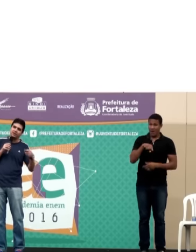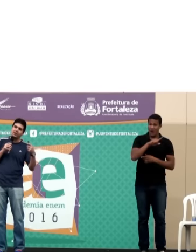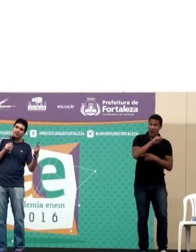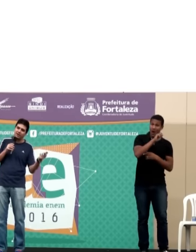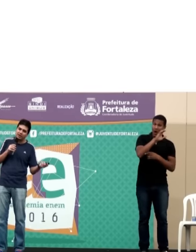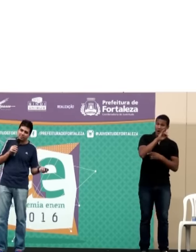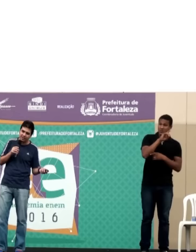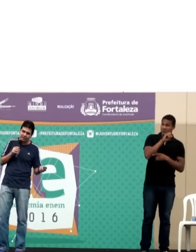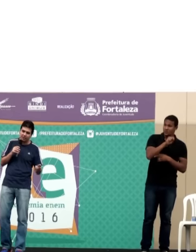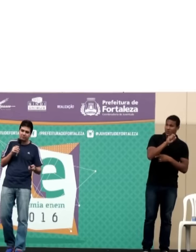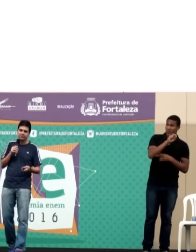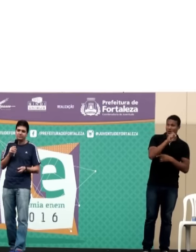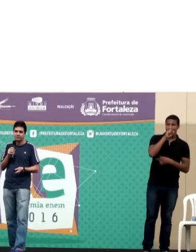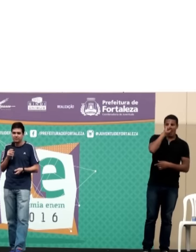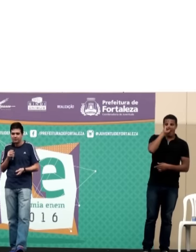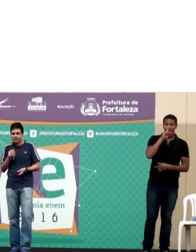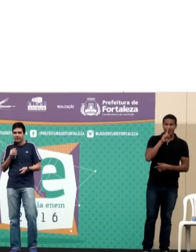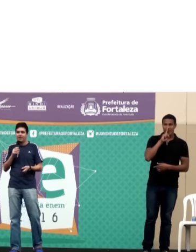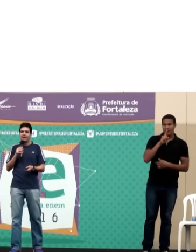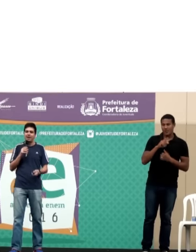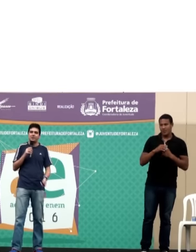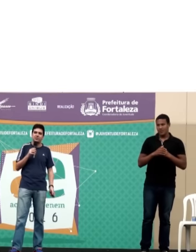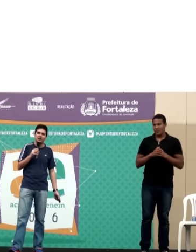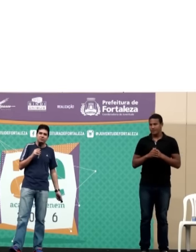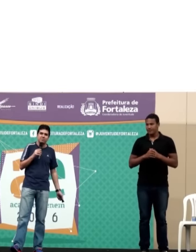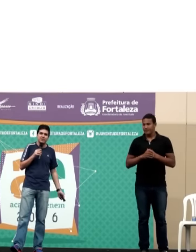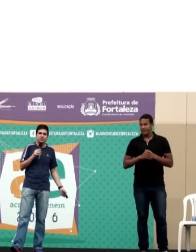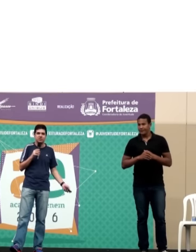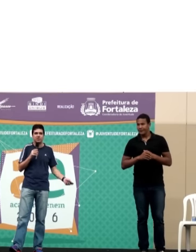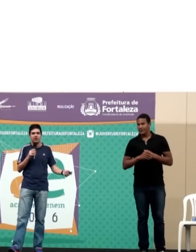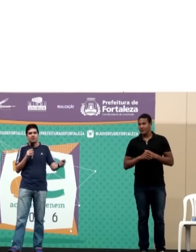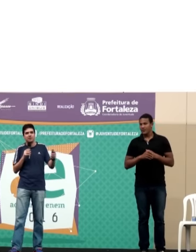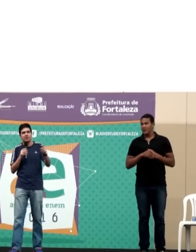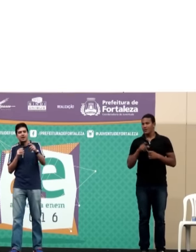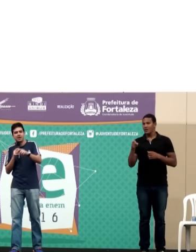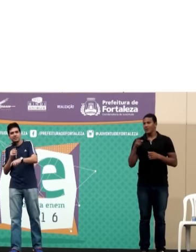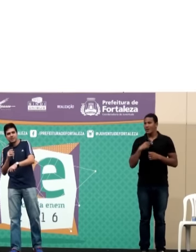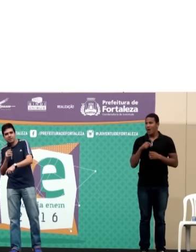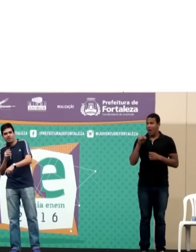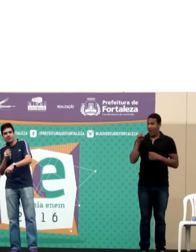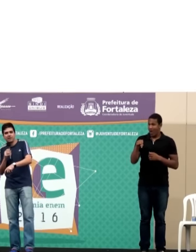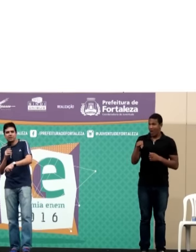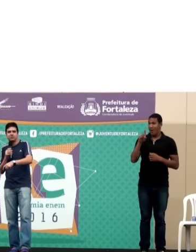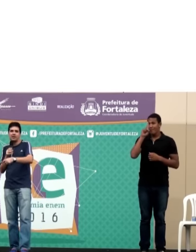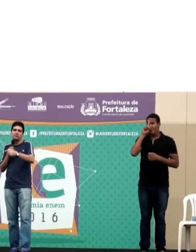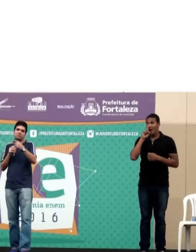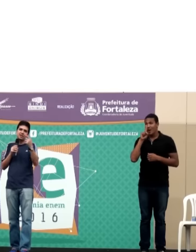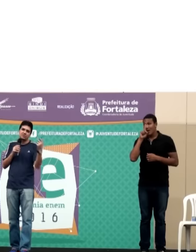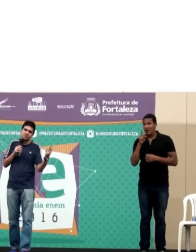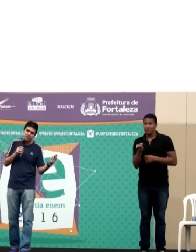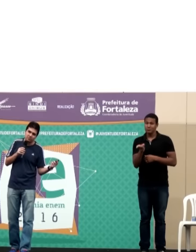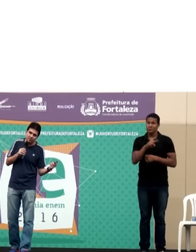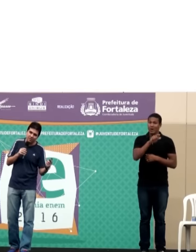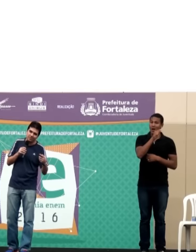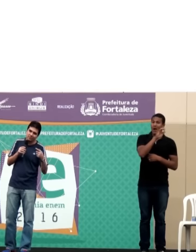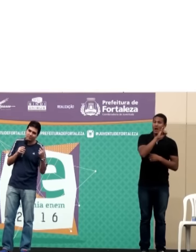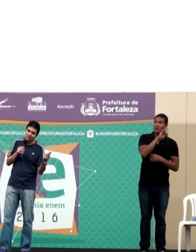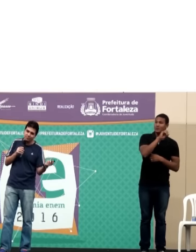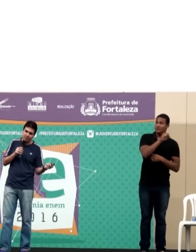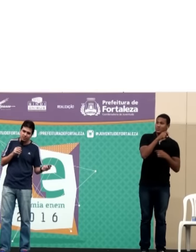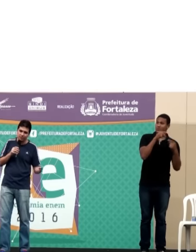quê? Amarelo. Alaranjado de metila, aqui é amarelo. Lá nos ácidos era o